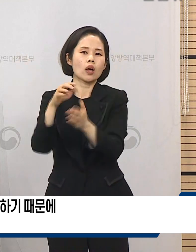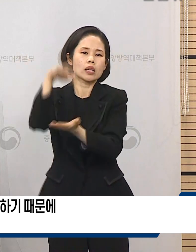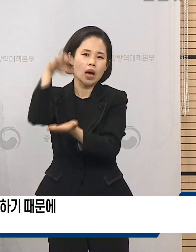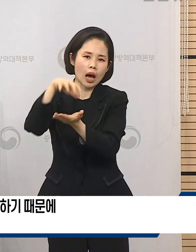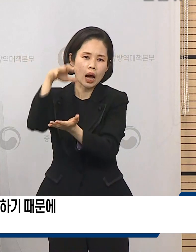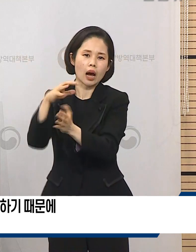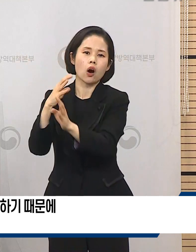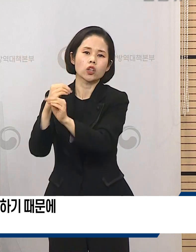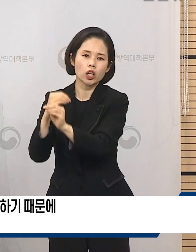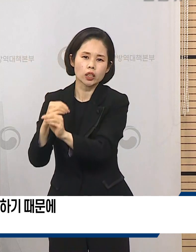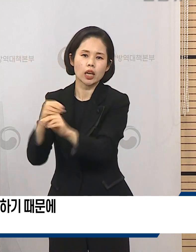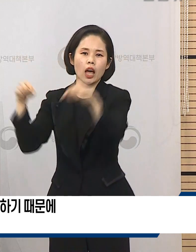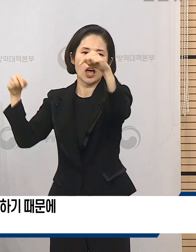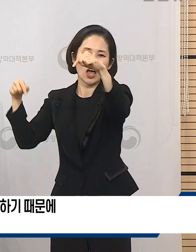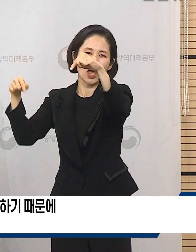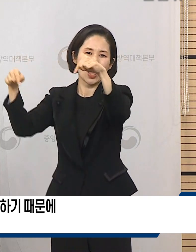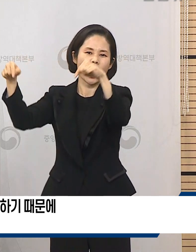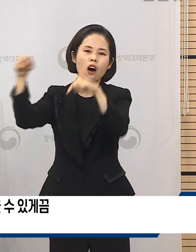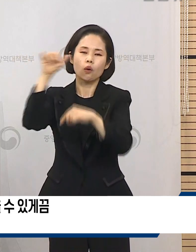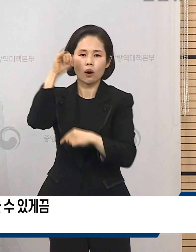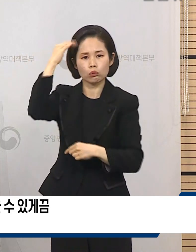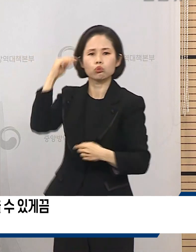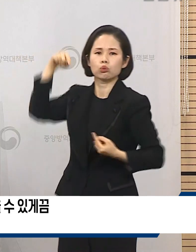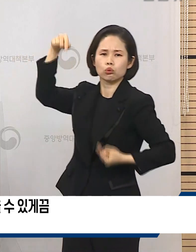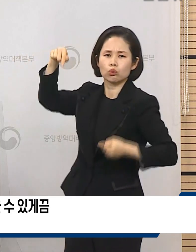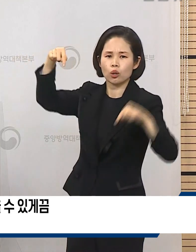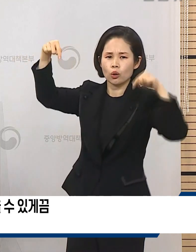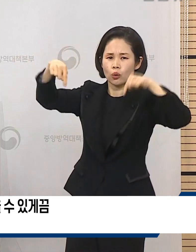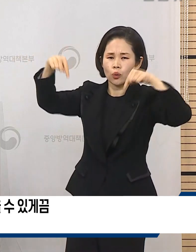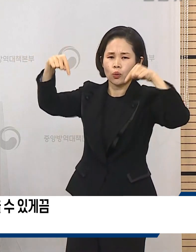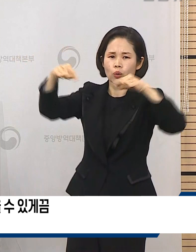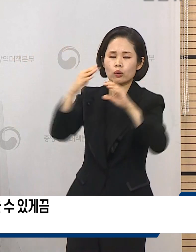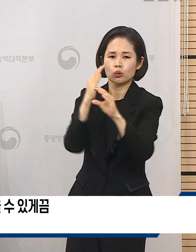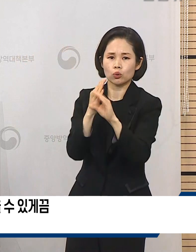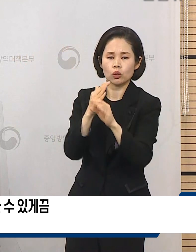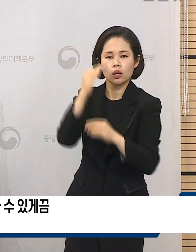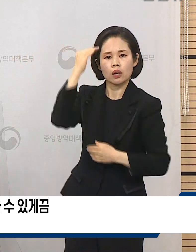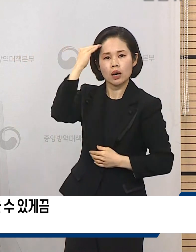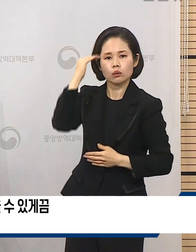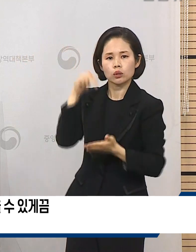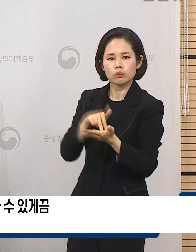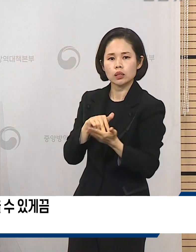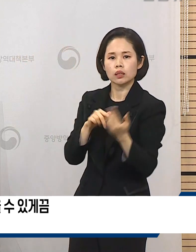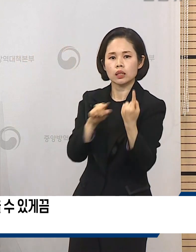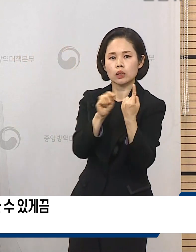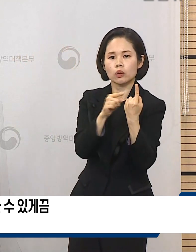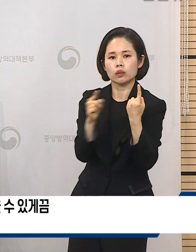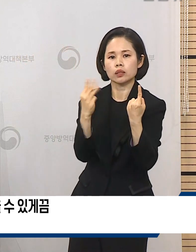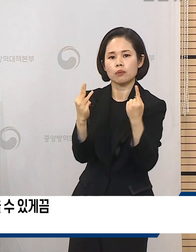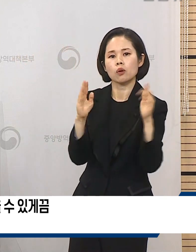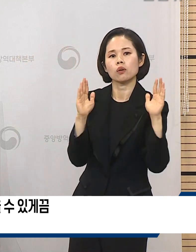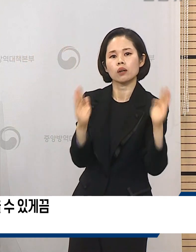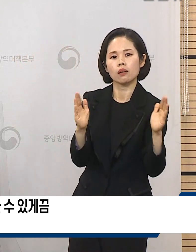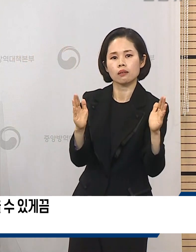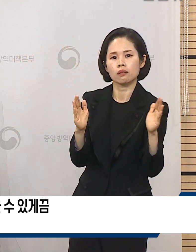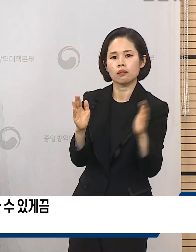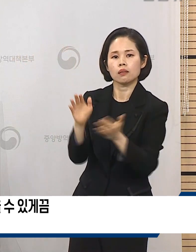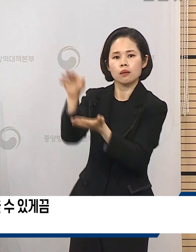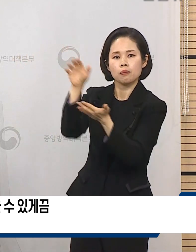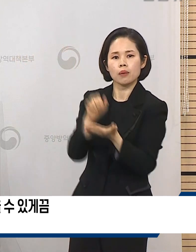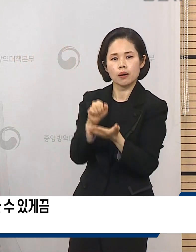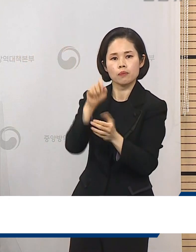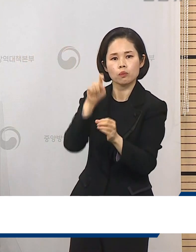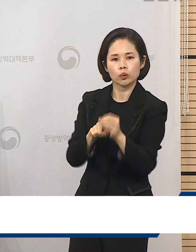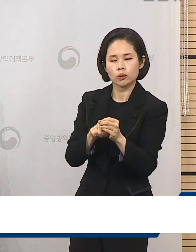때문에 계속 협의를 진행하고 있고 저희 입장에서는 1분께 신속하게 물량을 받을 수 있게끔 계속 협상을 진행하고